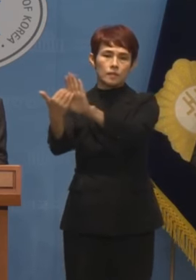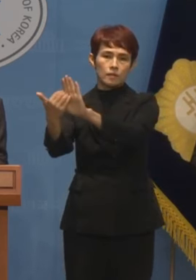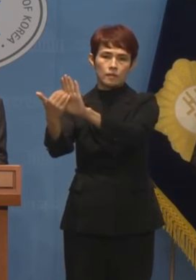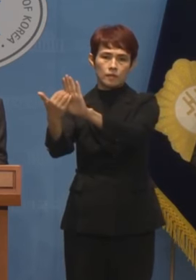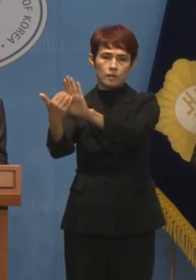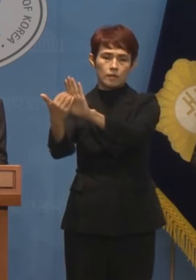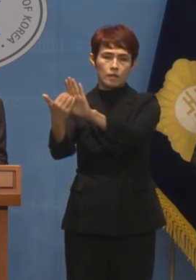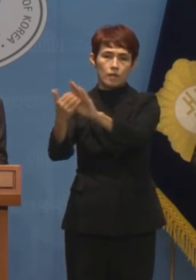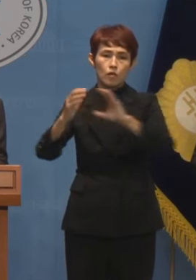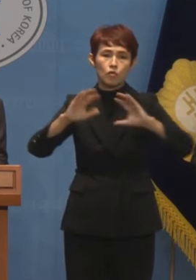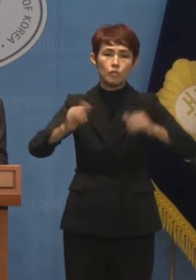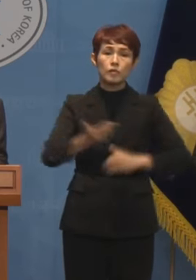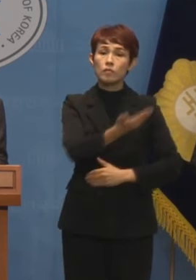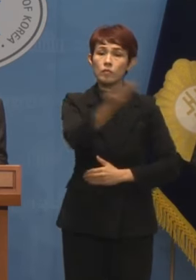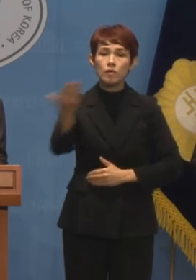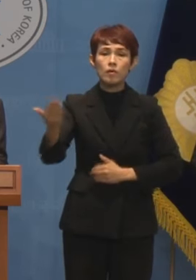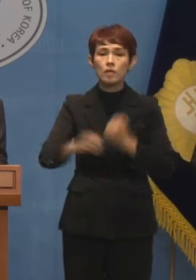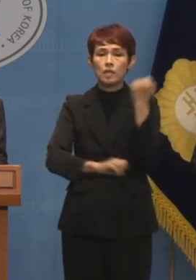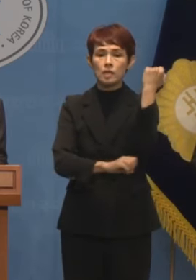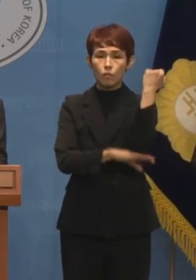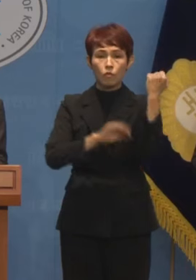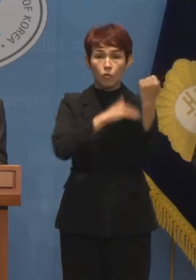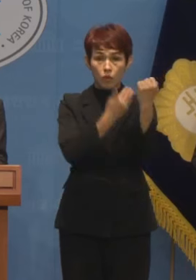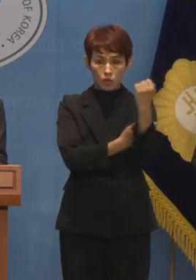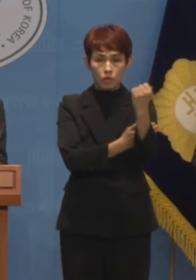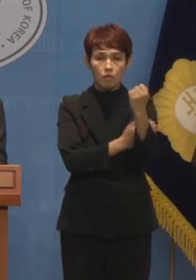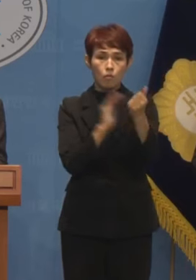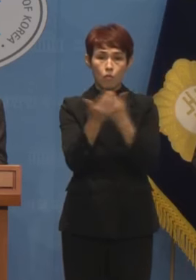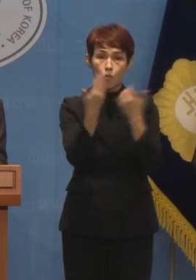국민의 기본권을 보호하기 위해서 소를 제기합니다.